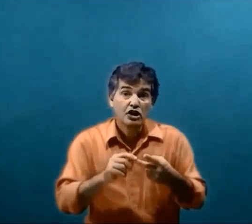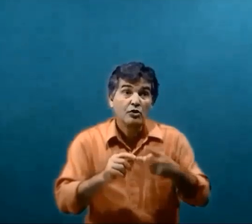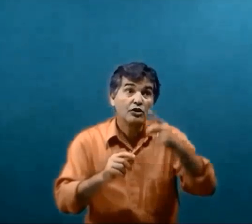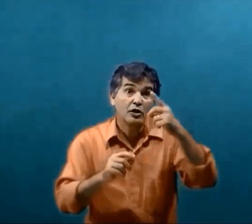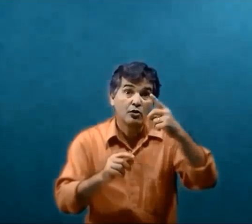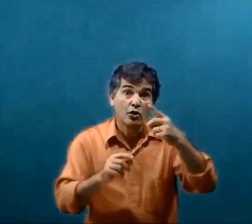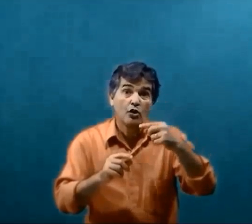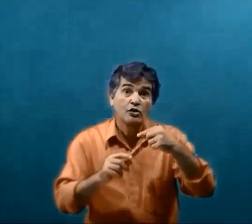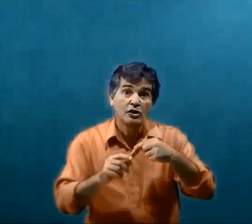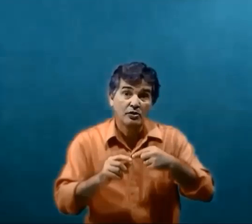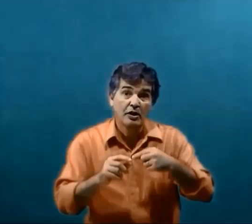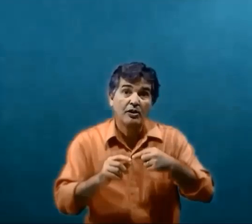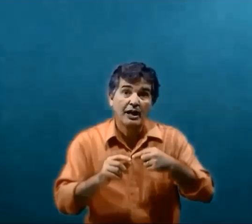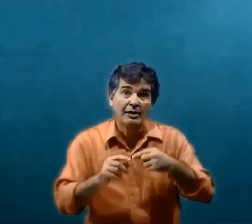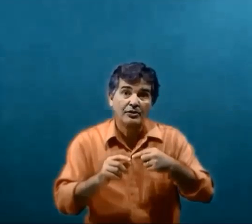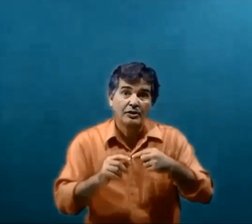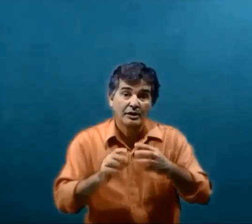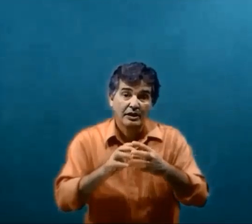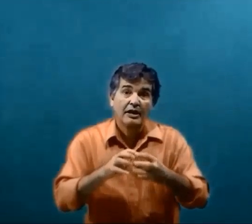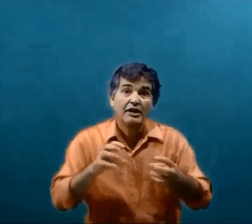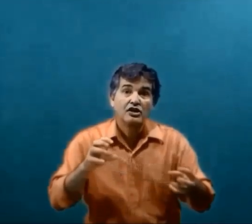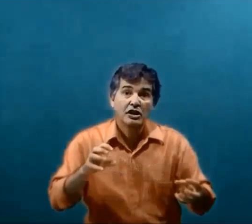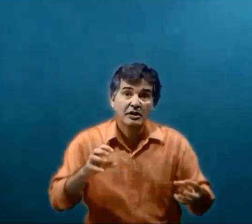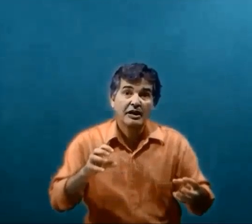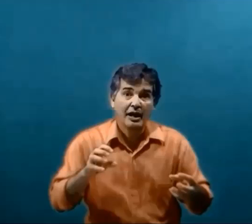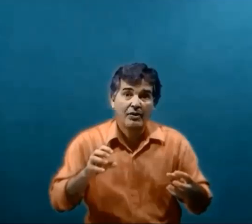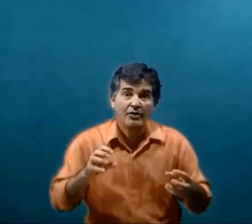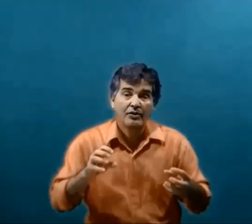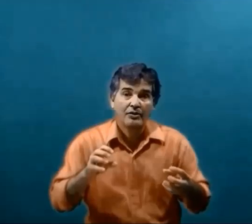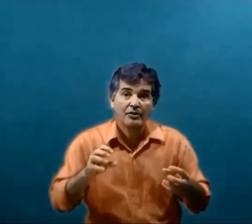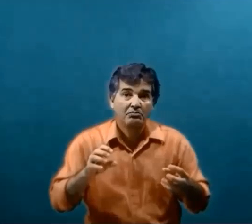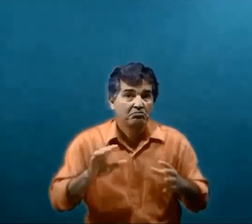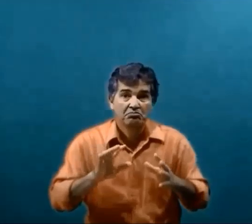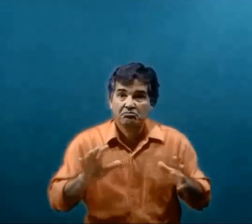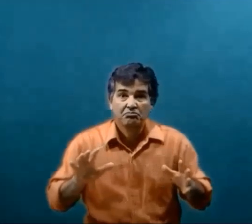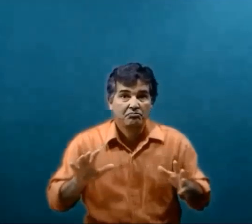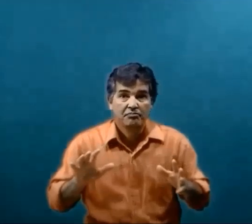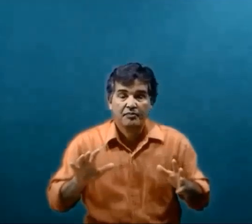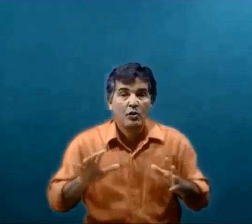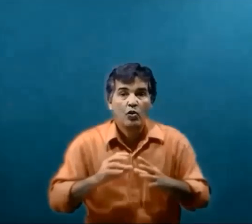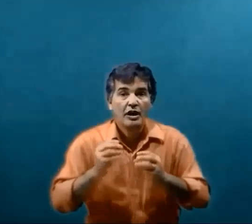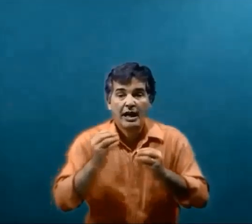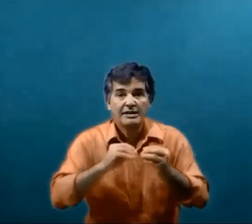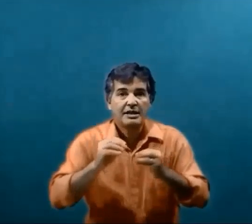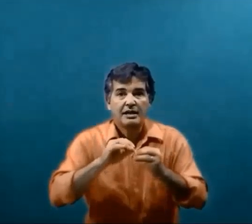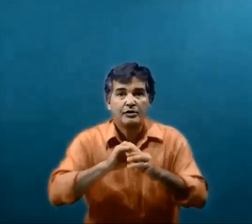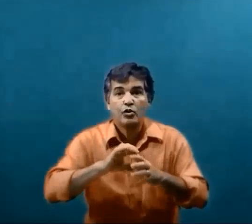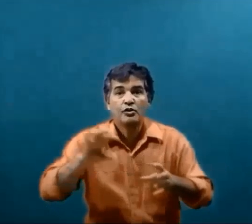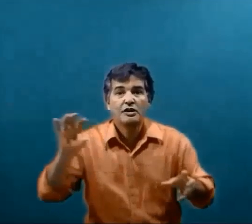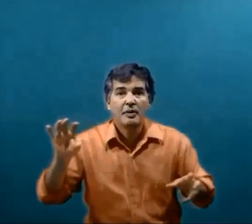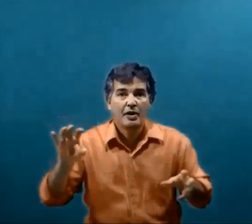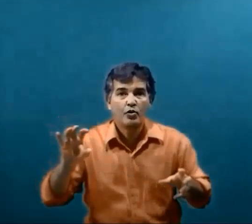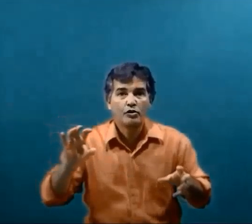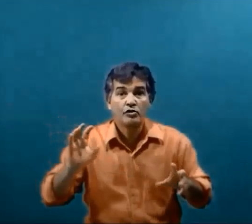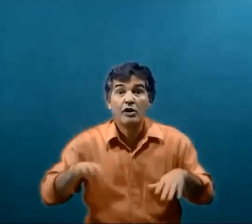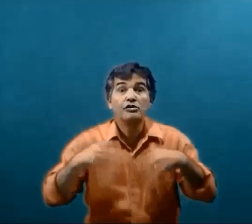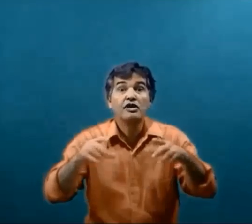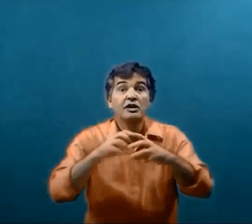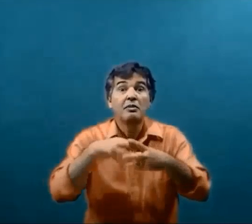intestino tem o grosso, tem o delgado, tem a região anal. Não conhecem todo esse percurso, nem os 20